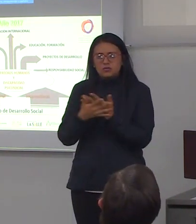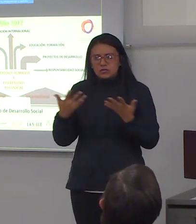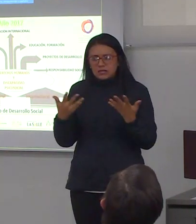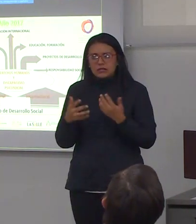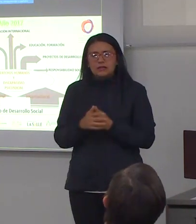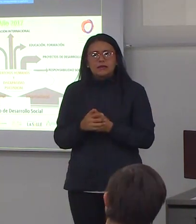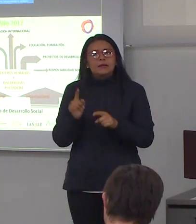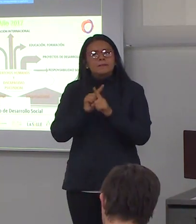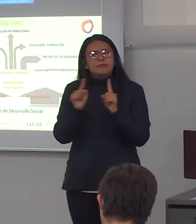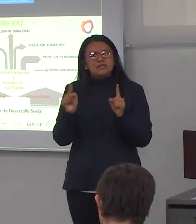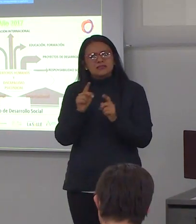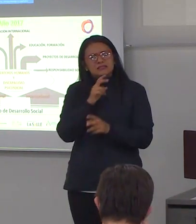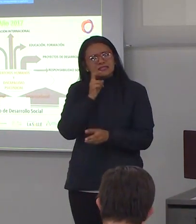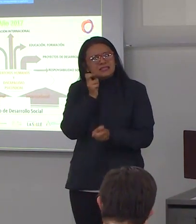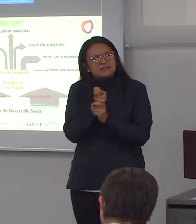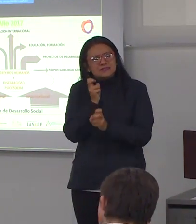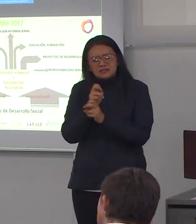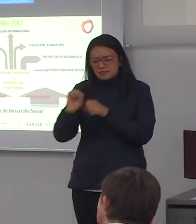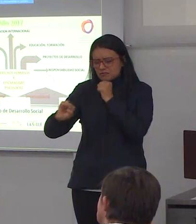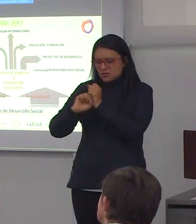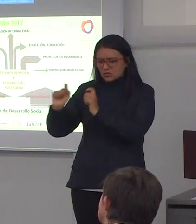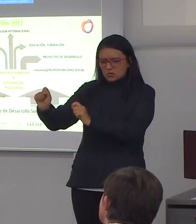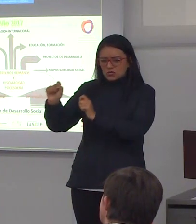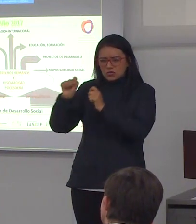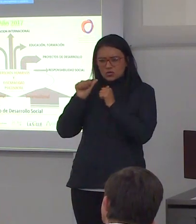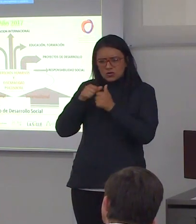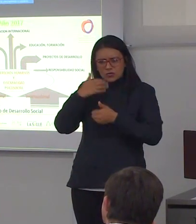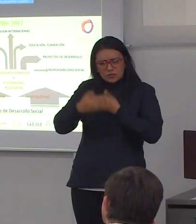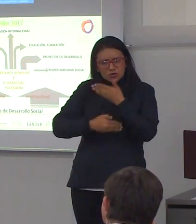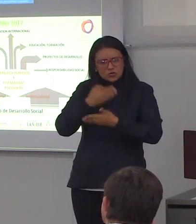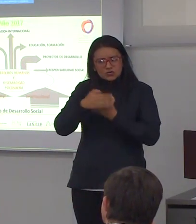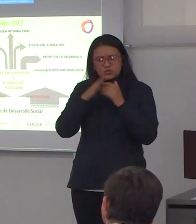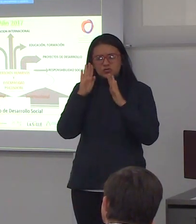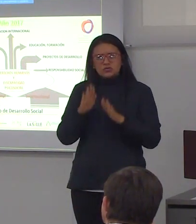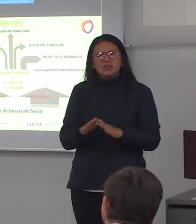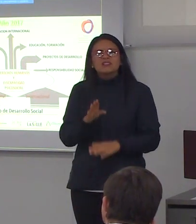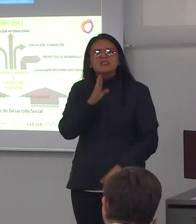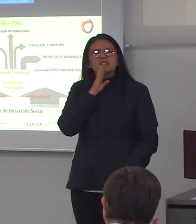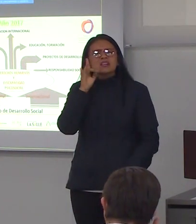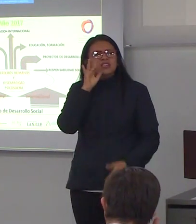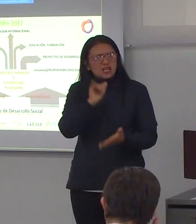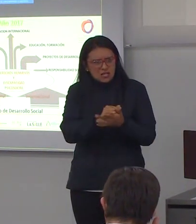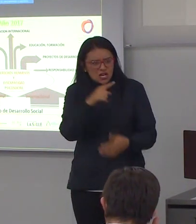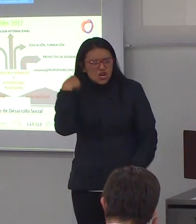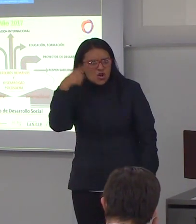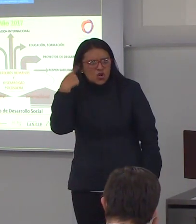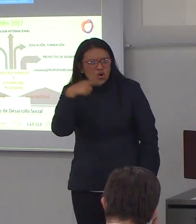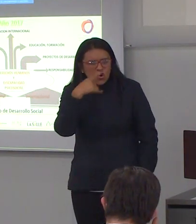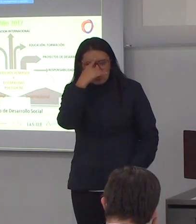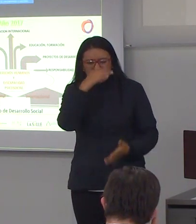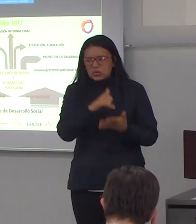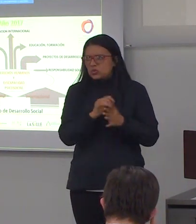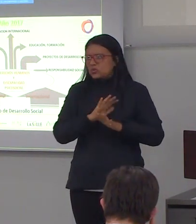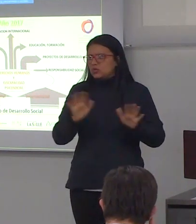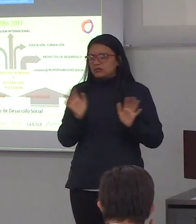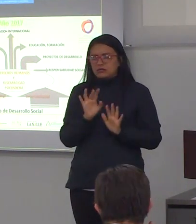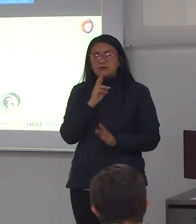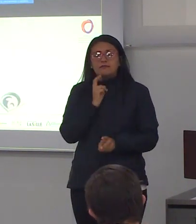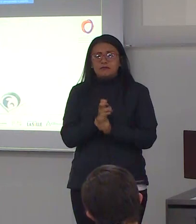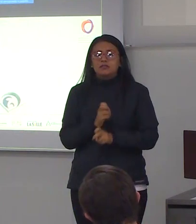pero que difícil tener apoyos económicos para ese tipo de procesos porque quien le crea a los locos que difícil